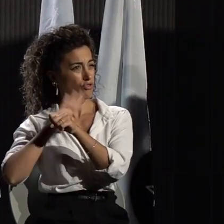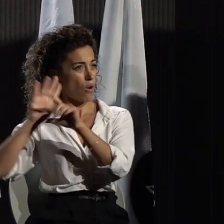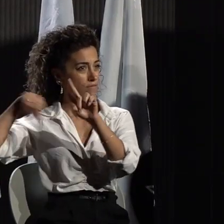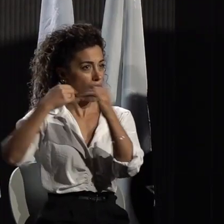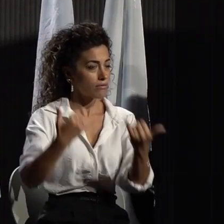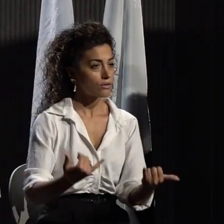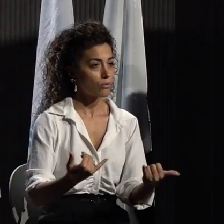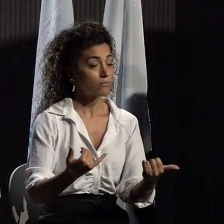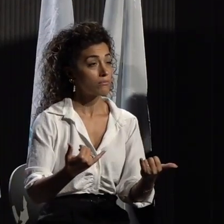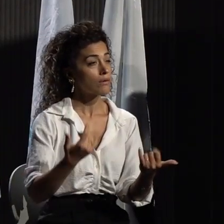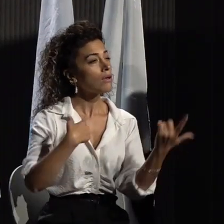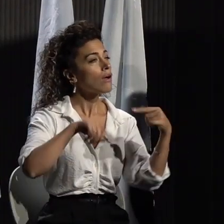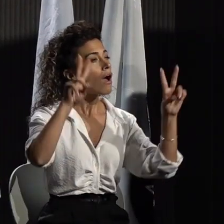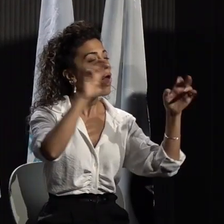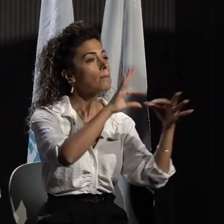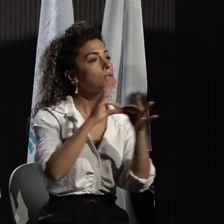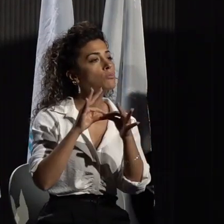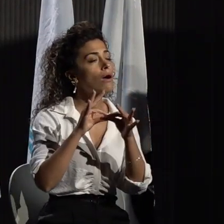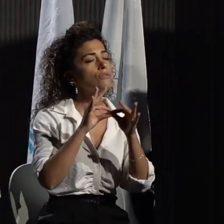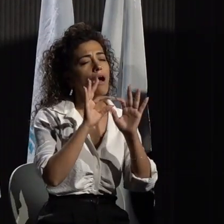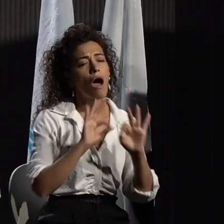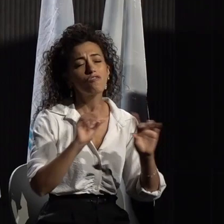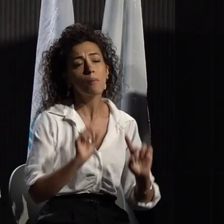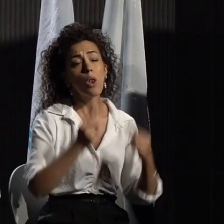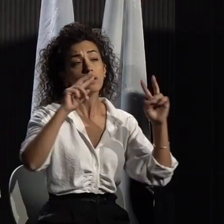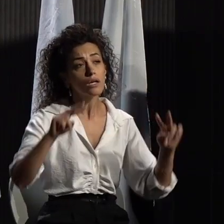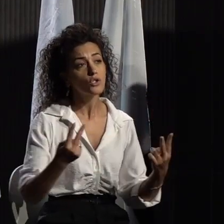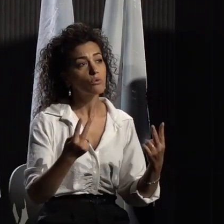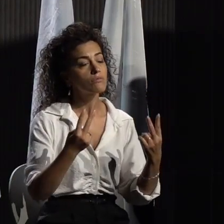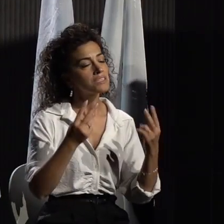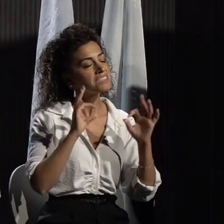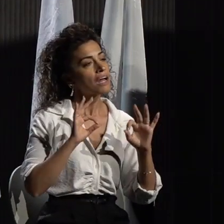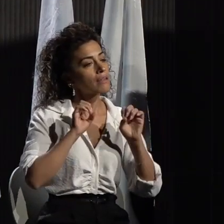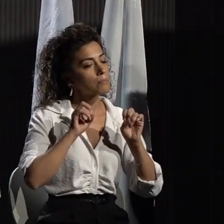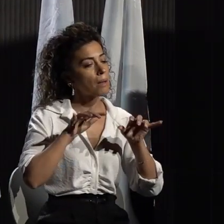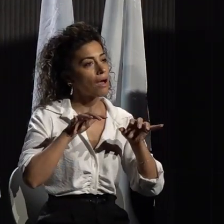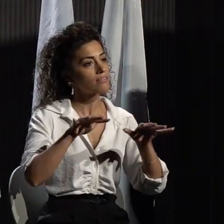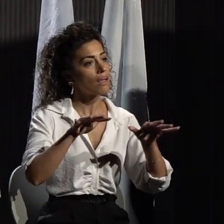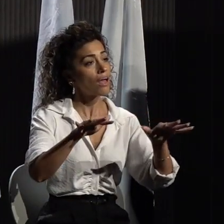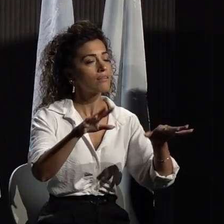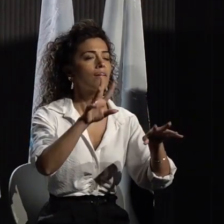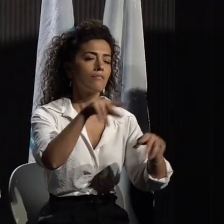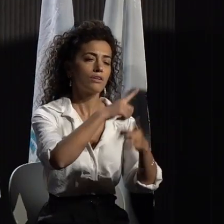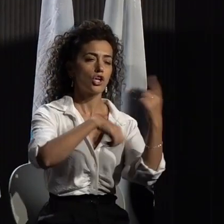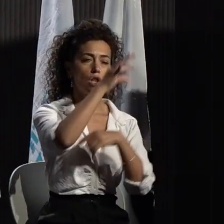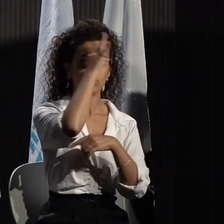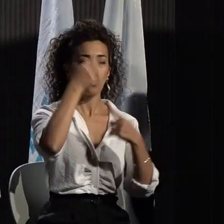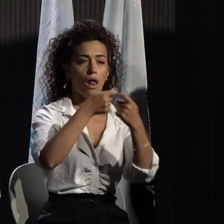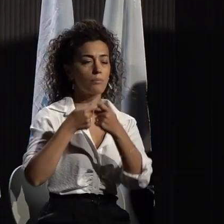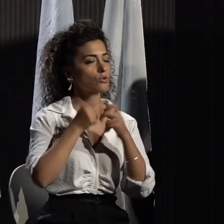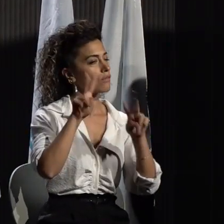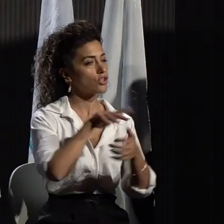לא עוד מדדת בתוך יסוד קיומנו כאן על האדמה הזאת מאחדת אותנו בגורל משותף באלי